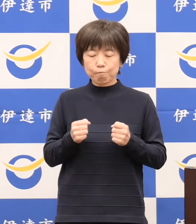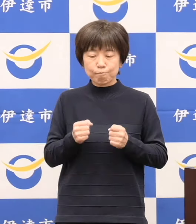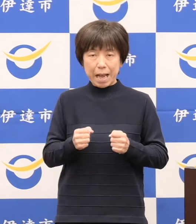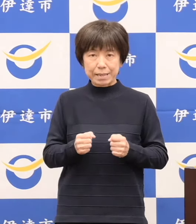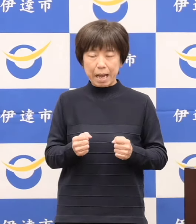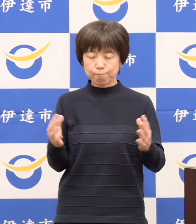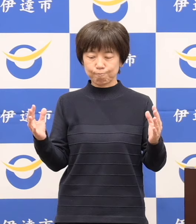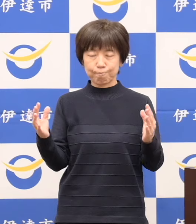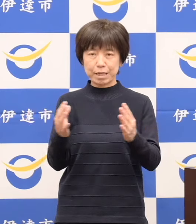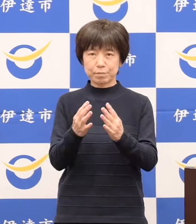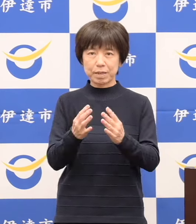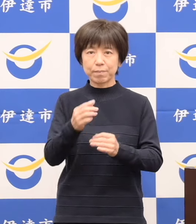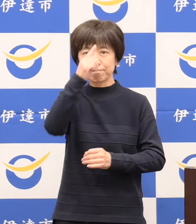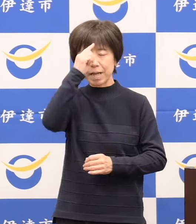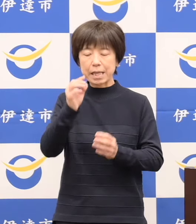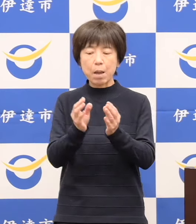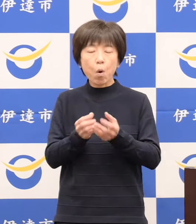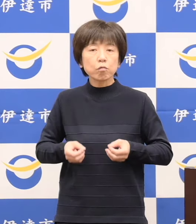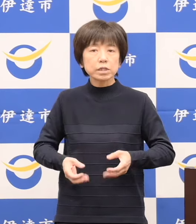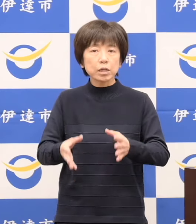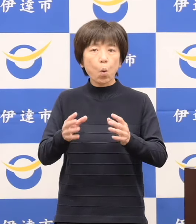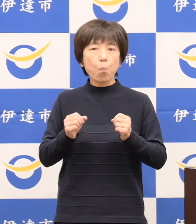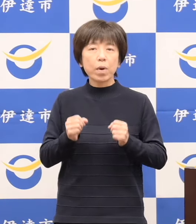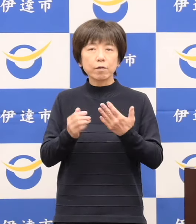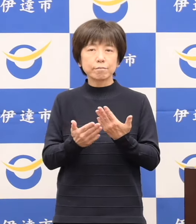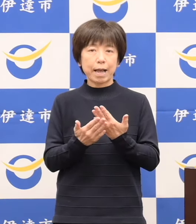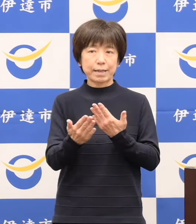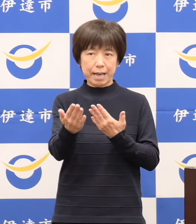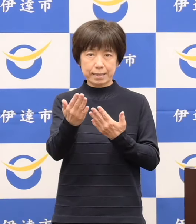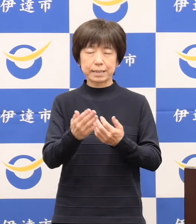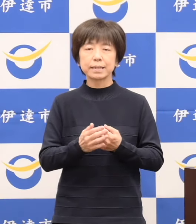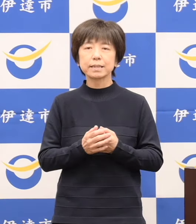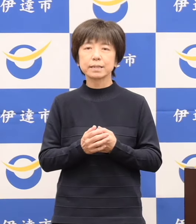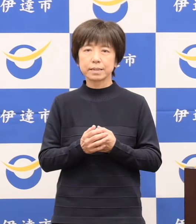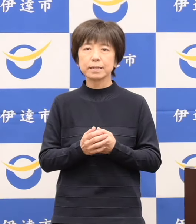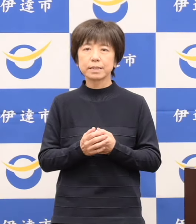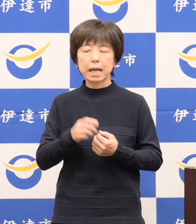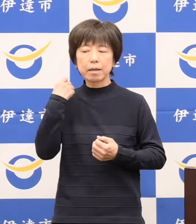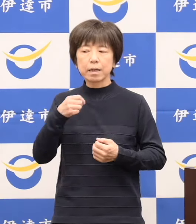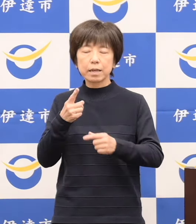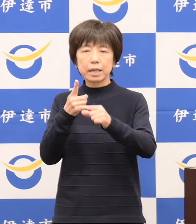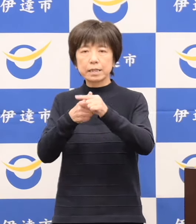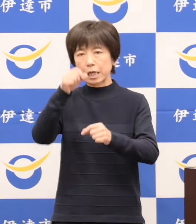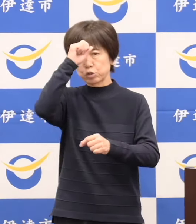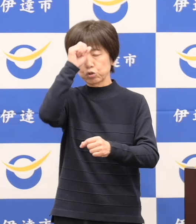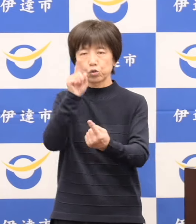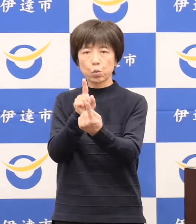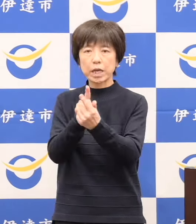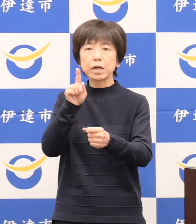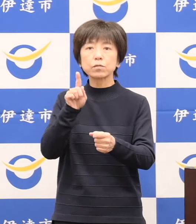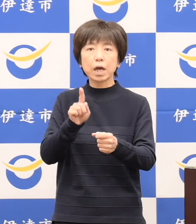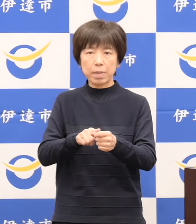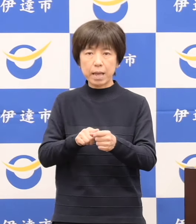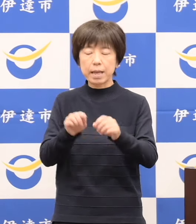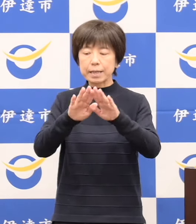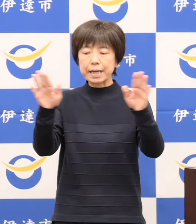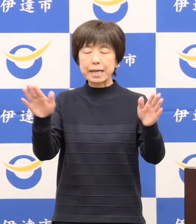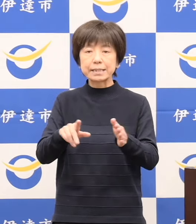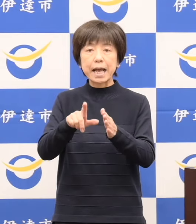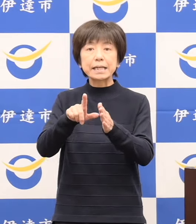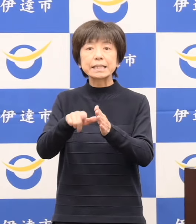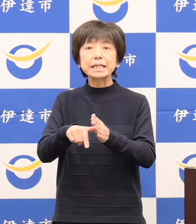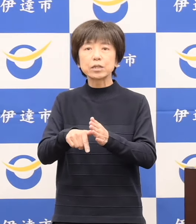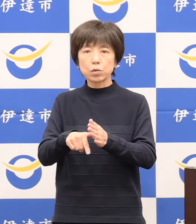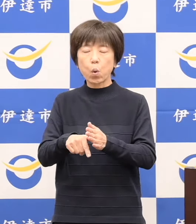集まります伊達桃の里マラソン大会を熱中症対策のため開催時期を9月